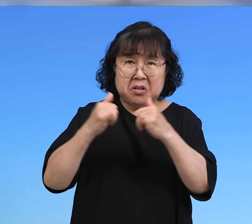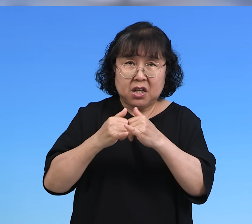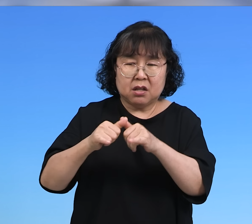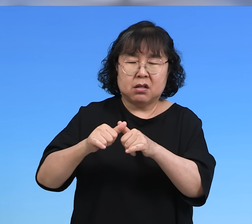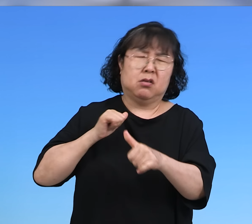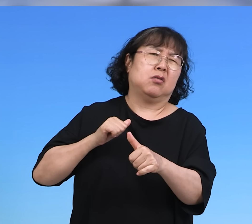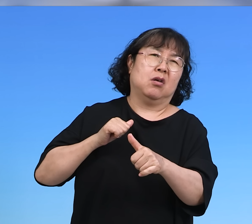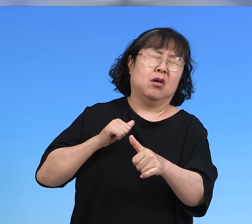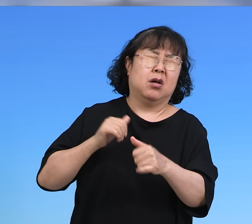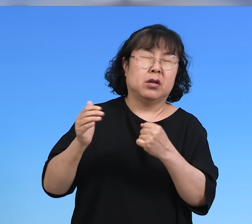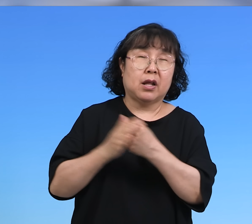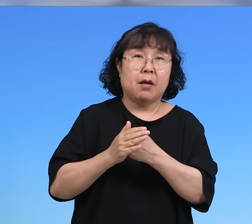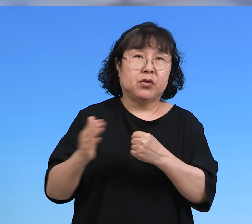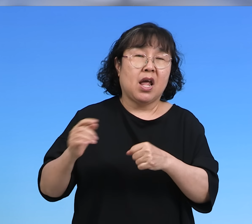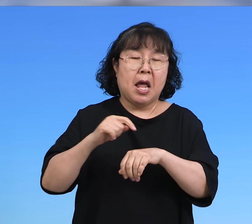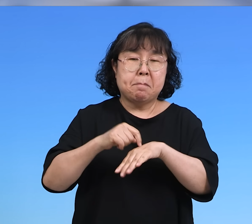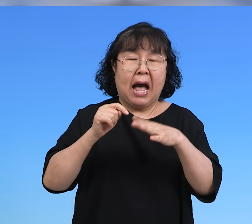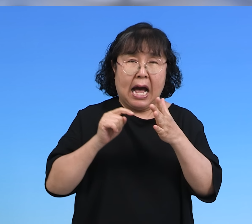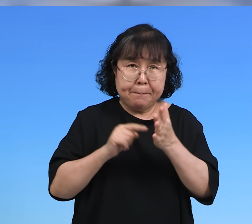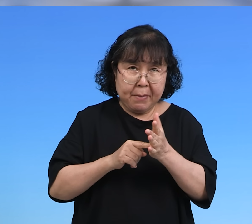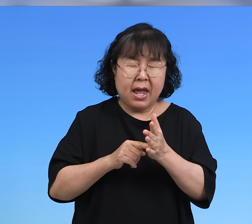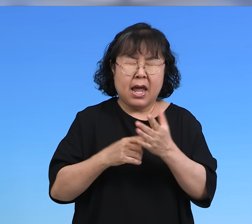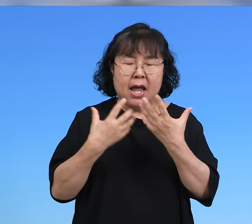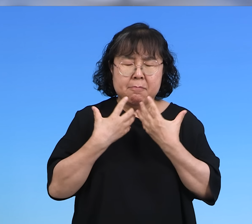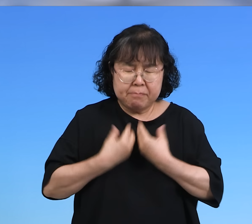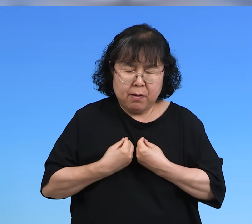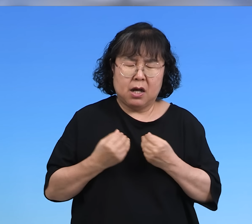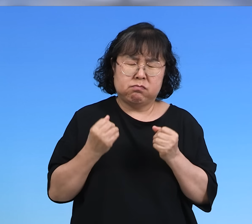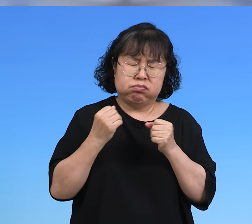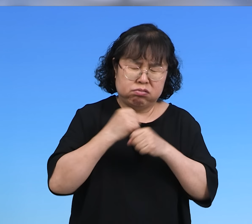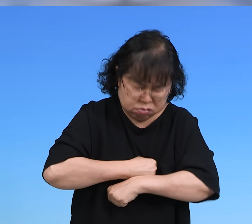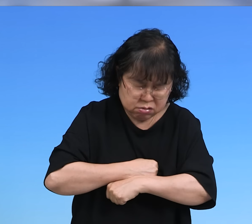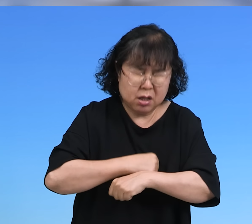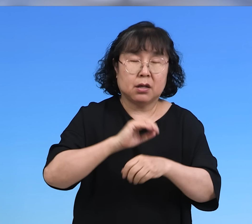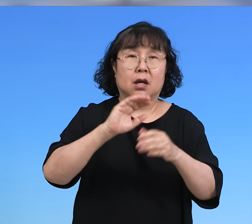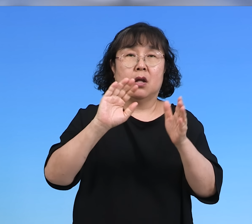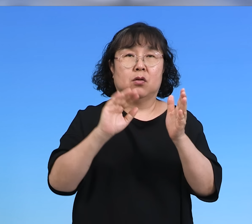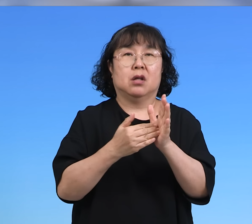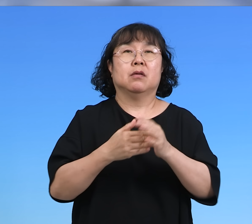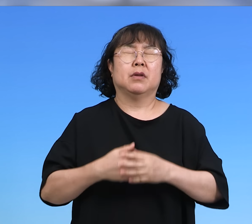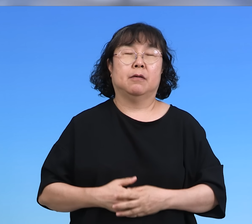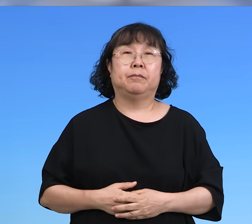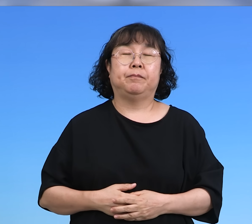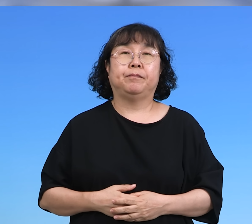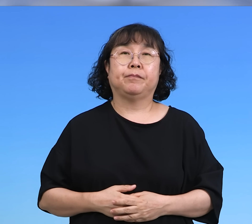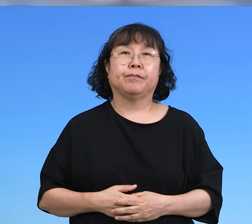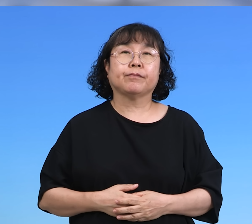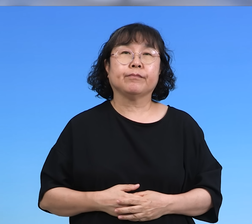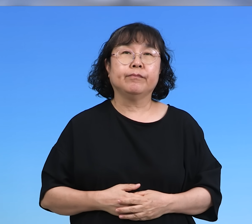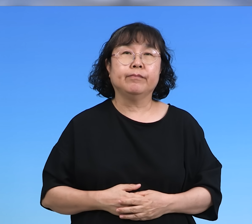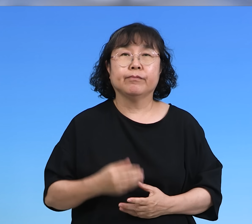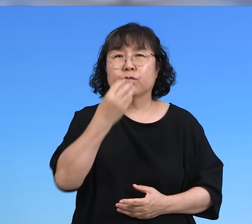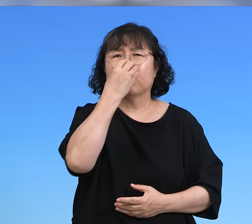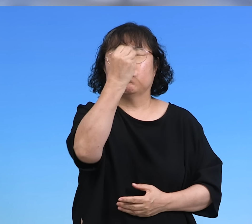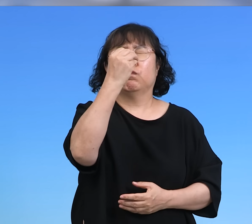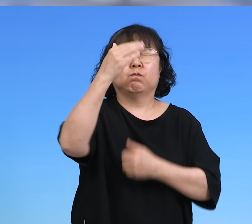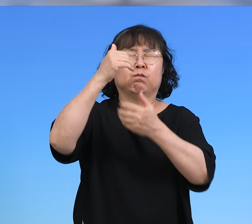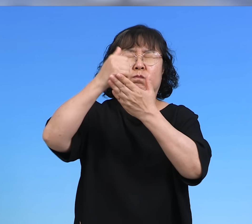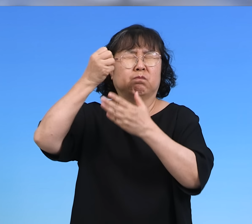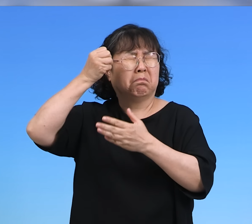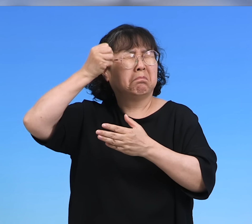패배가 일어난 거죠. 뭐가 교만이라고, 그래서 앞에서 제가 설명을 해드렸습니다. 교만은요, 하나님을 망각하게